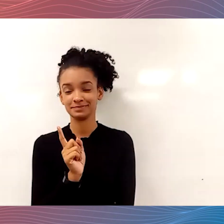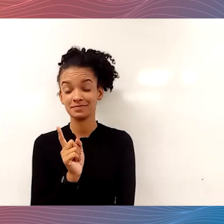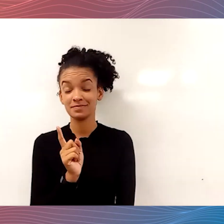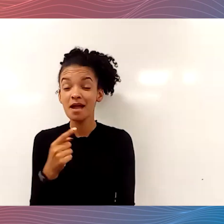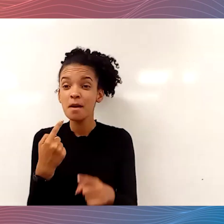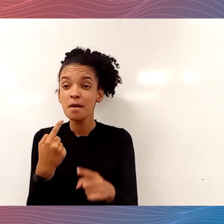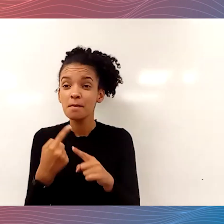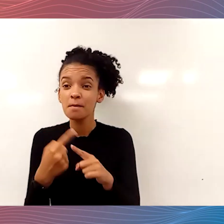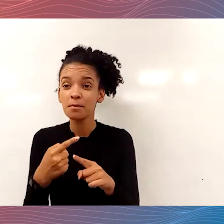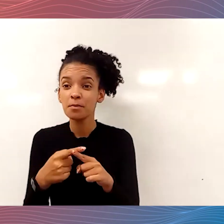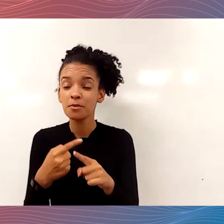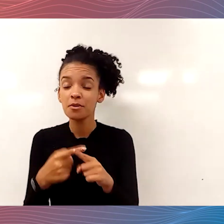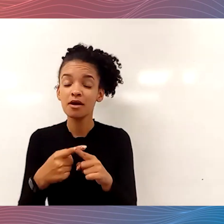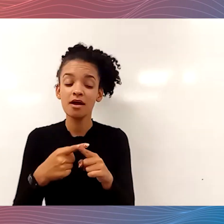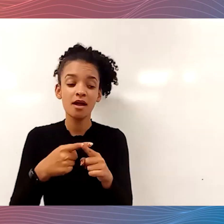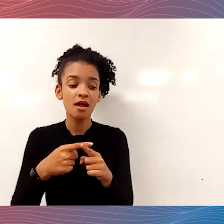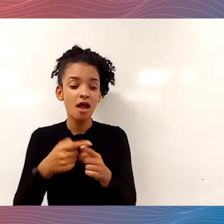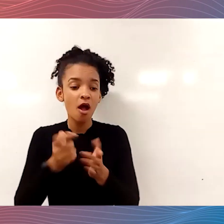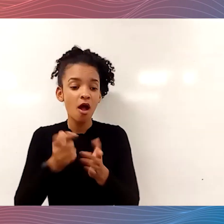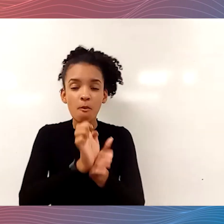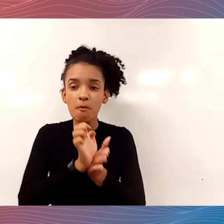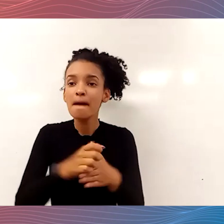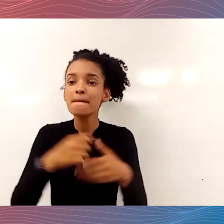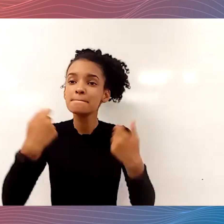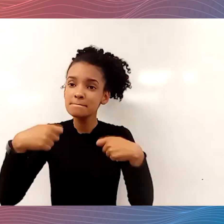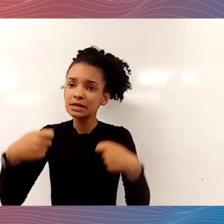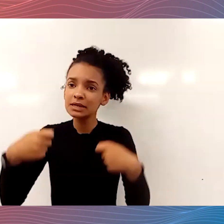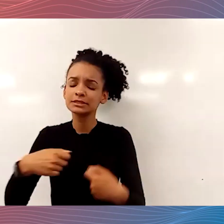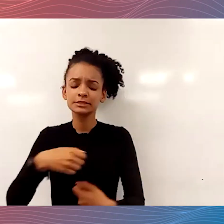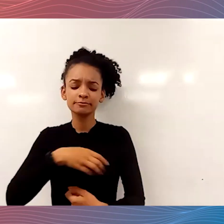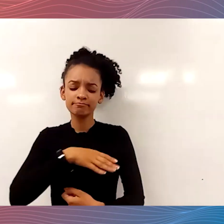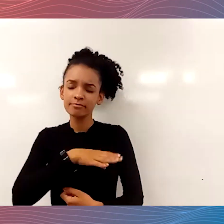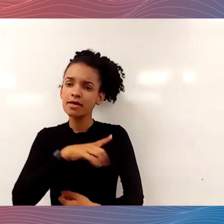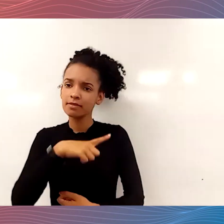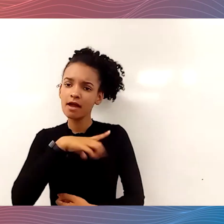pela palavra profética e por amor às pessoas.